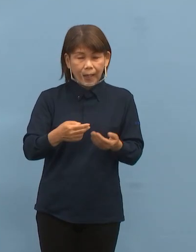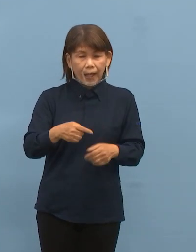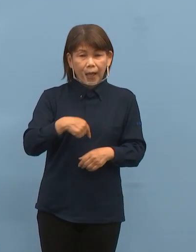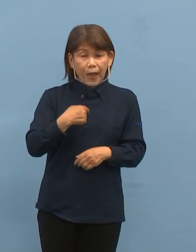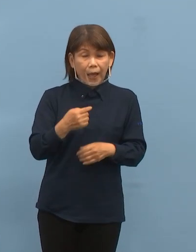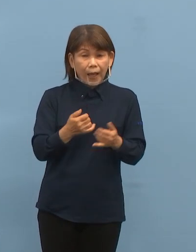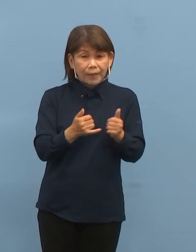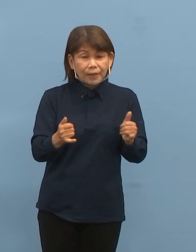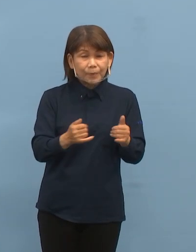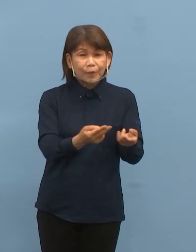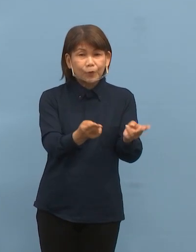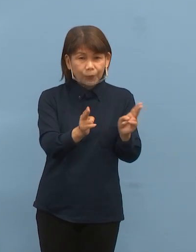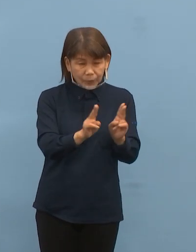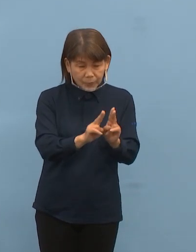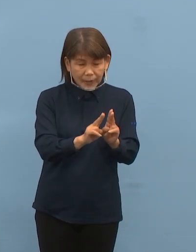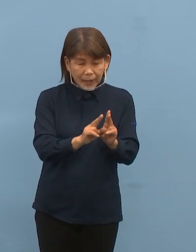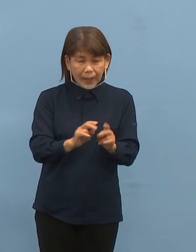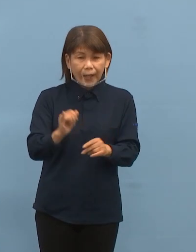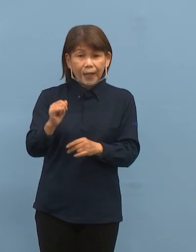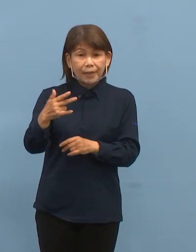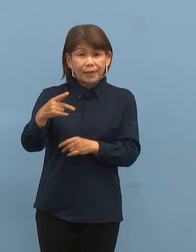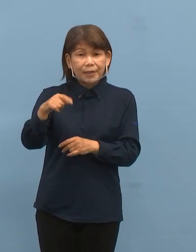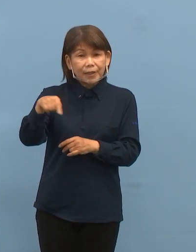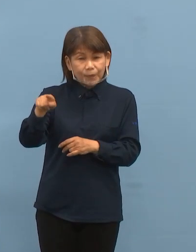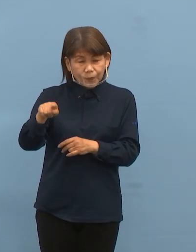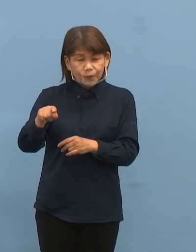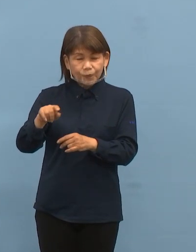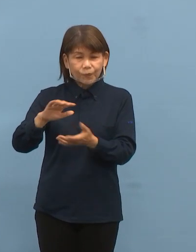維新の会、日本維新の会から